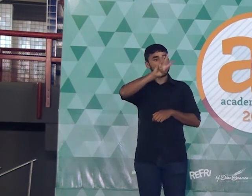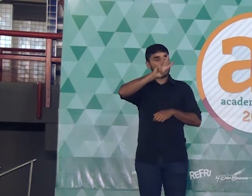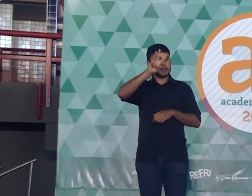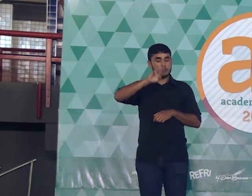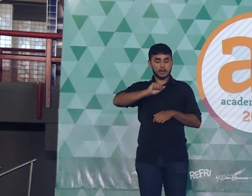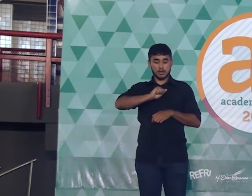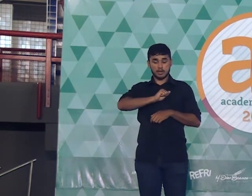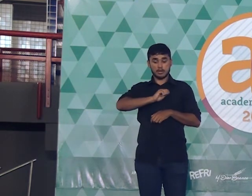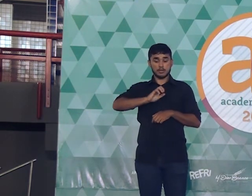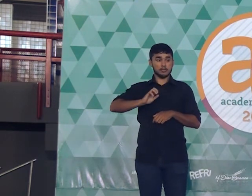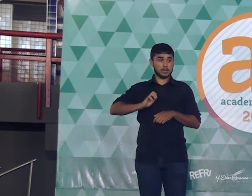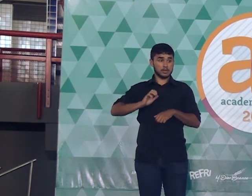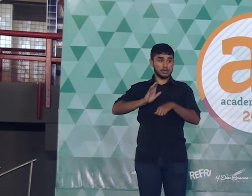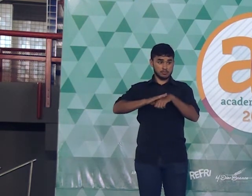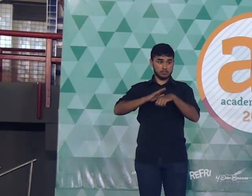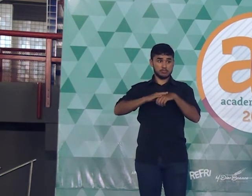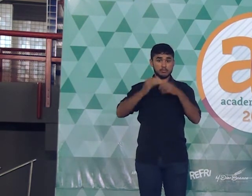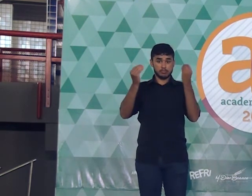bem?